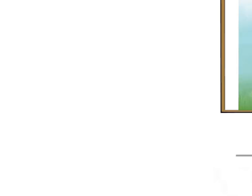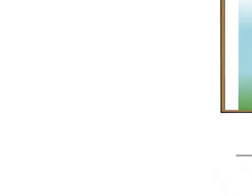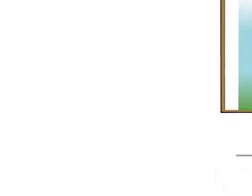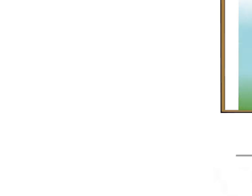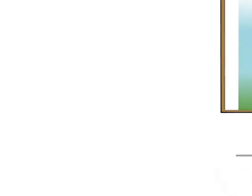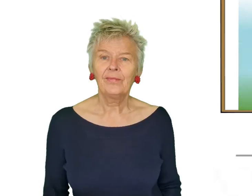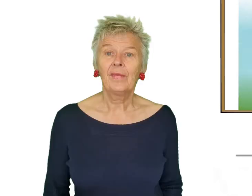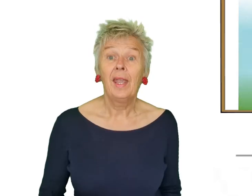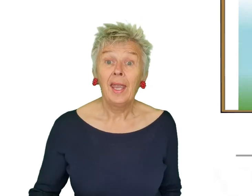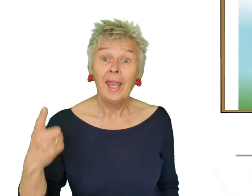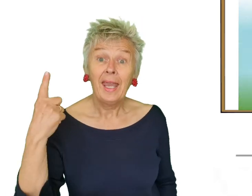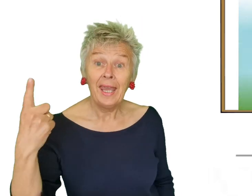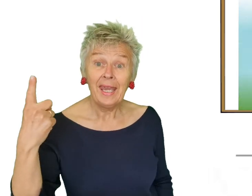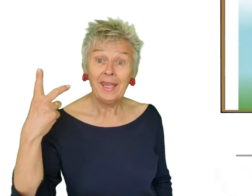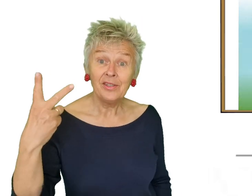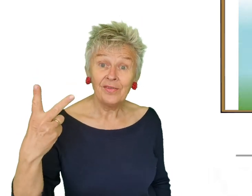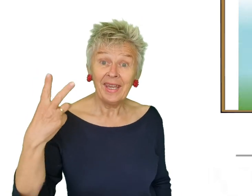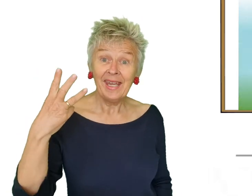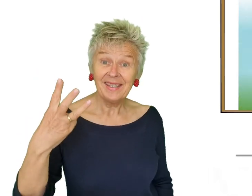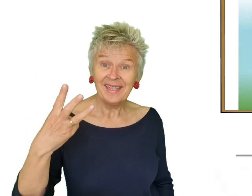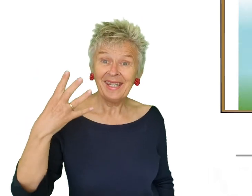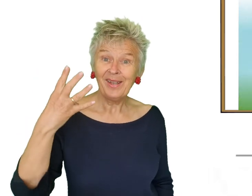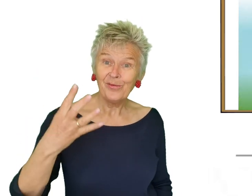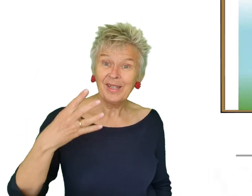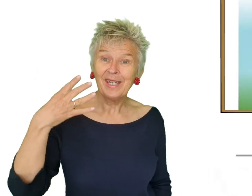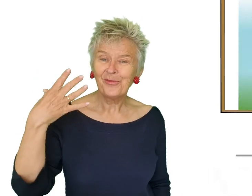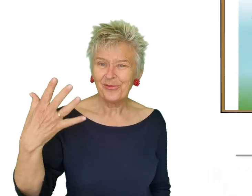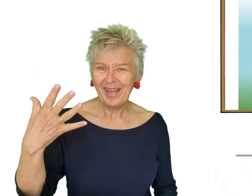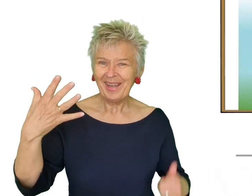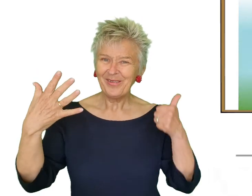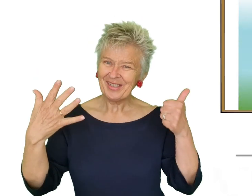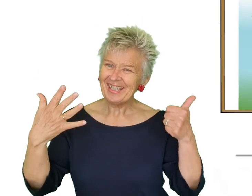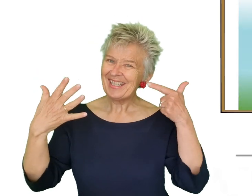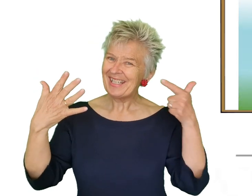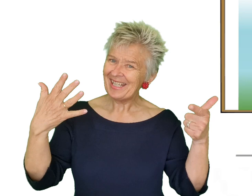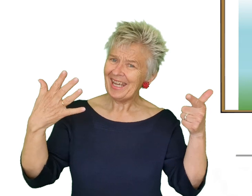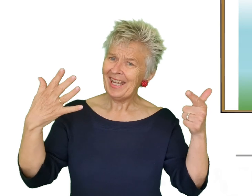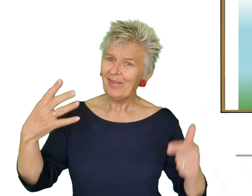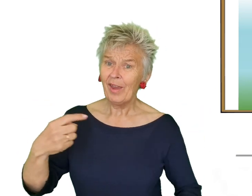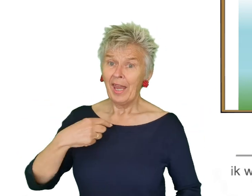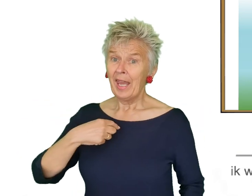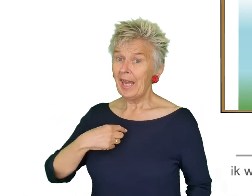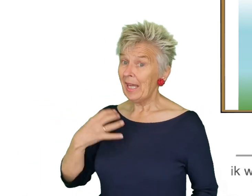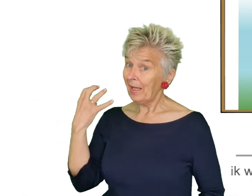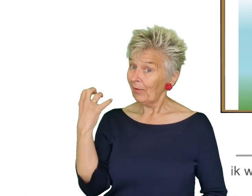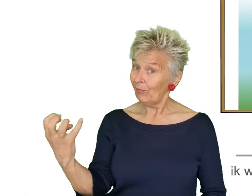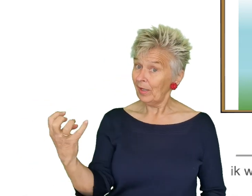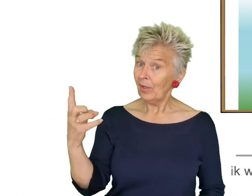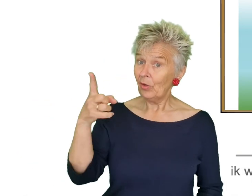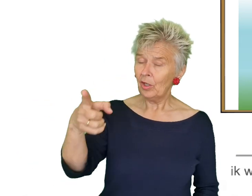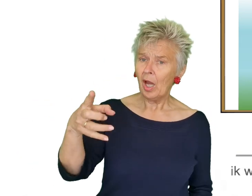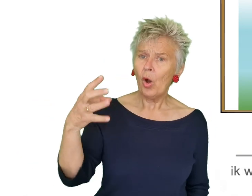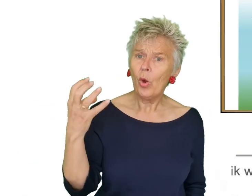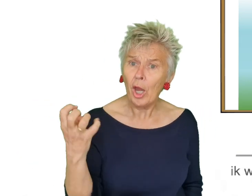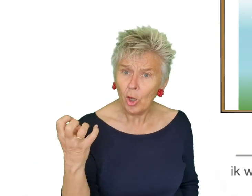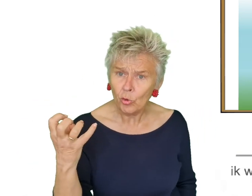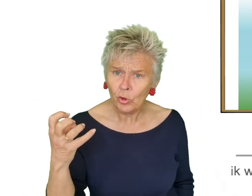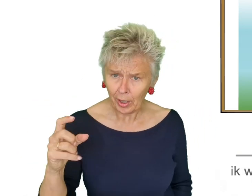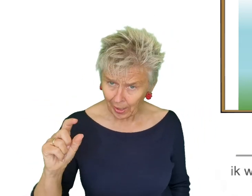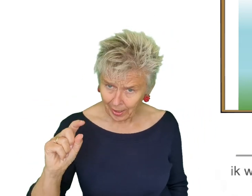mama 1 2 3 4 5 6 7 Ik wil jou heel graag